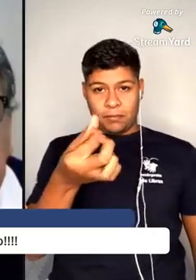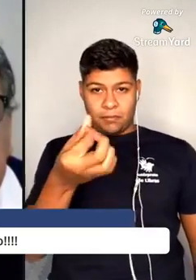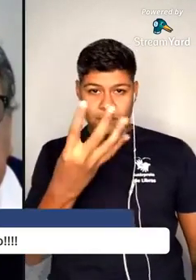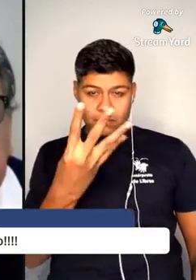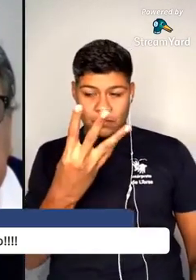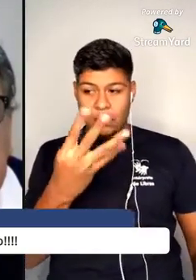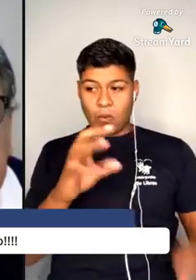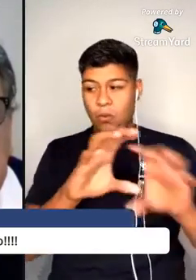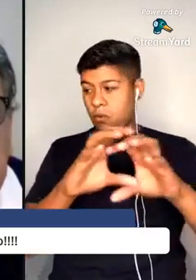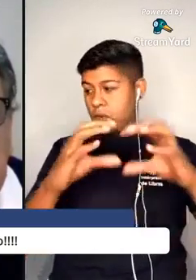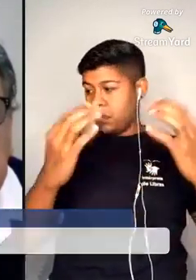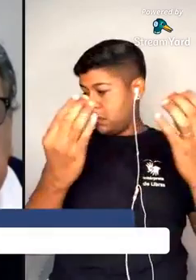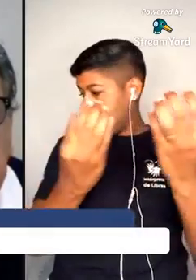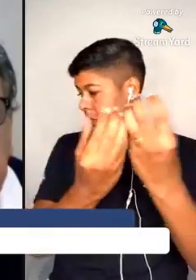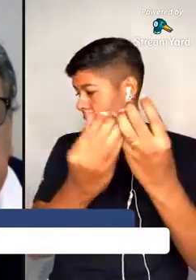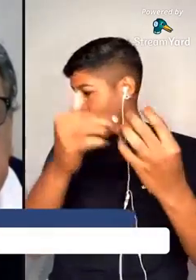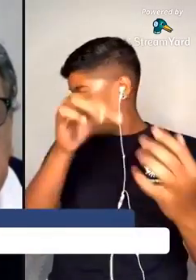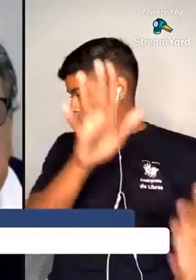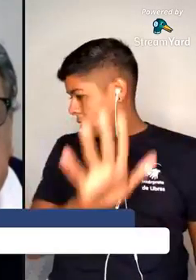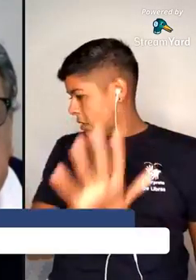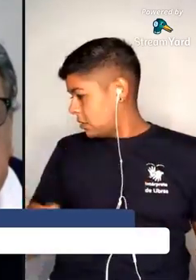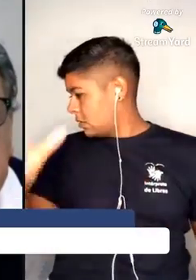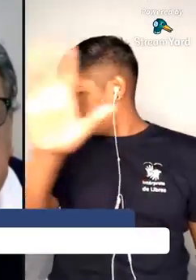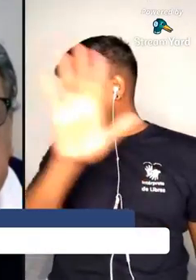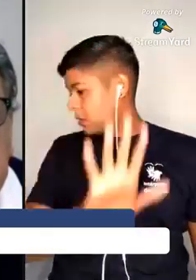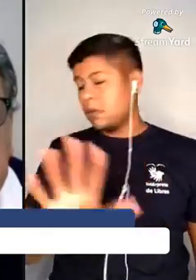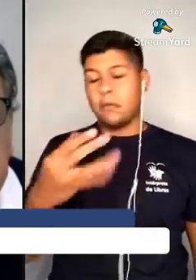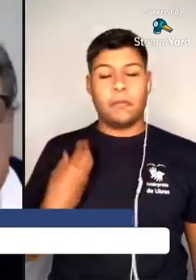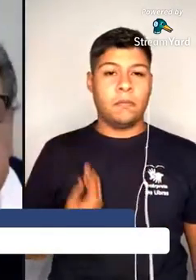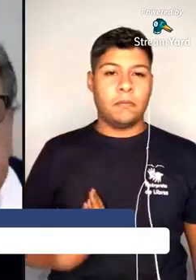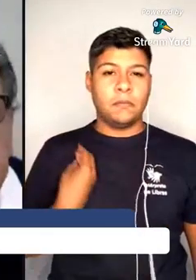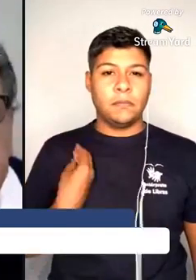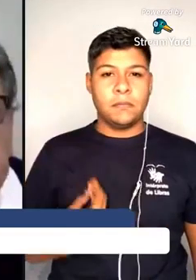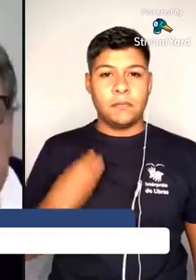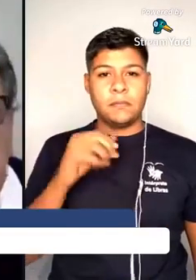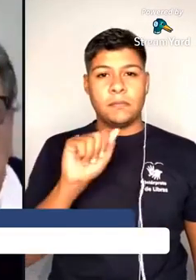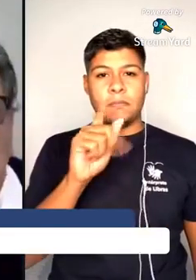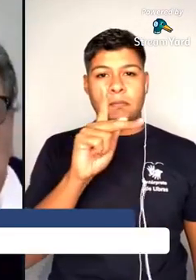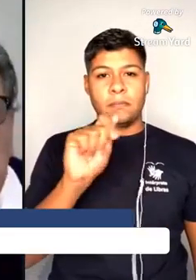Congresso Nacional das APAES, né, da Federação das APAES,